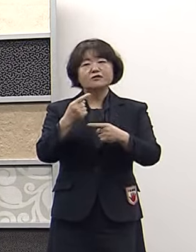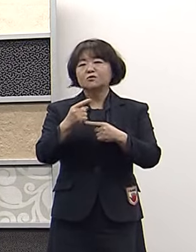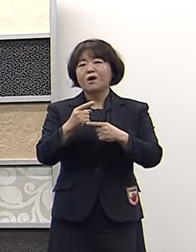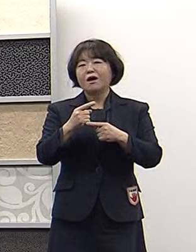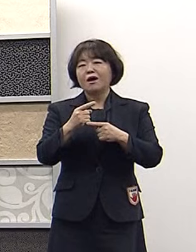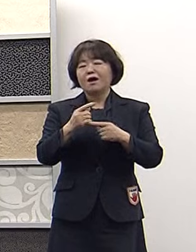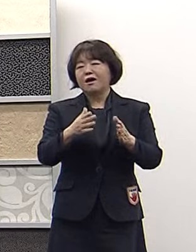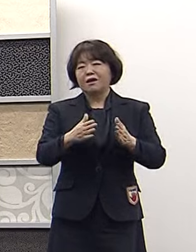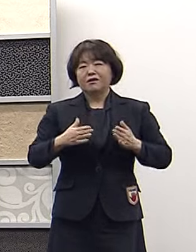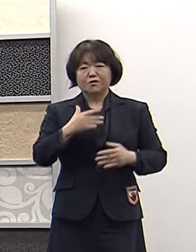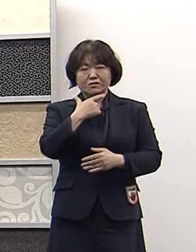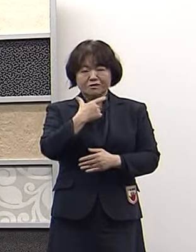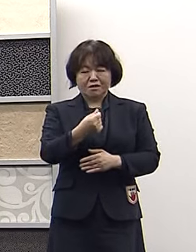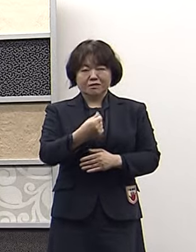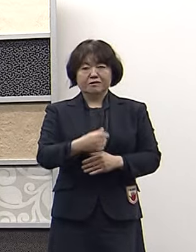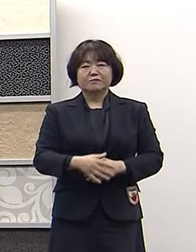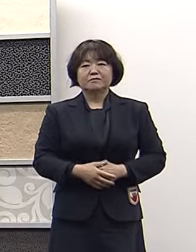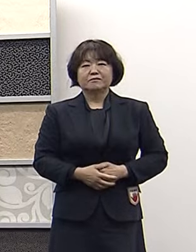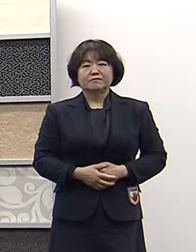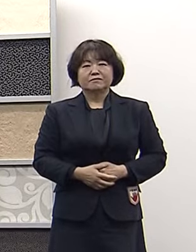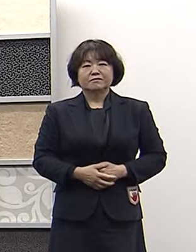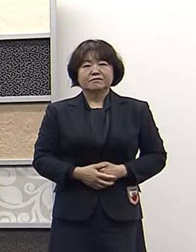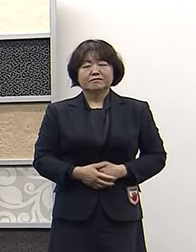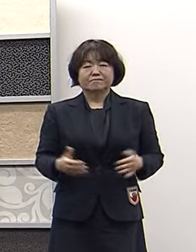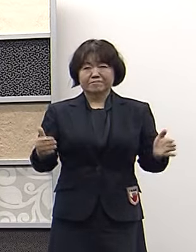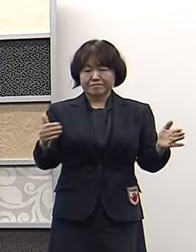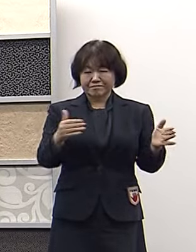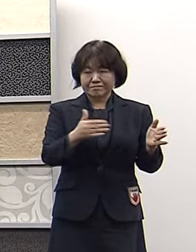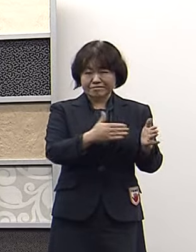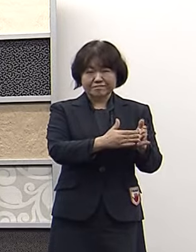よろしいでしょうか。それでは以上